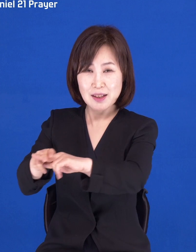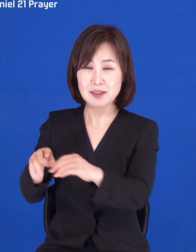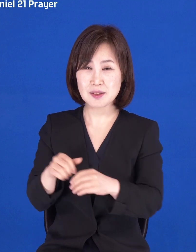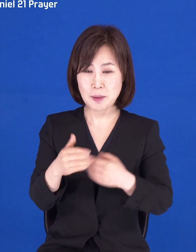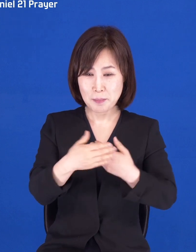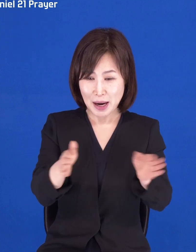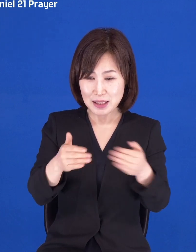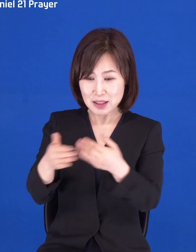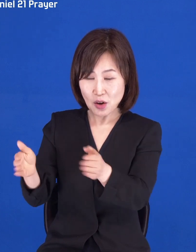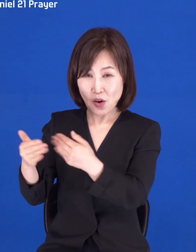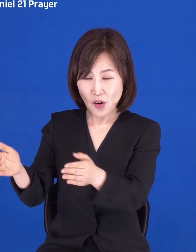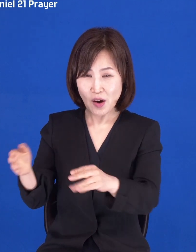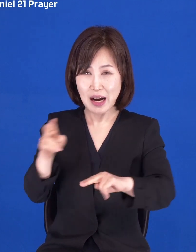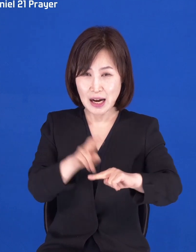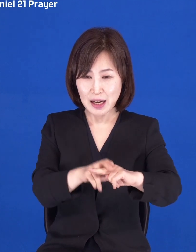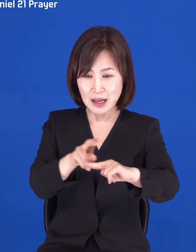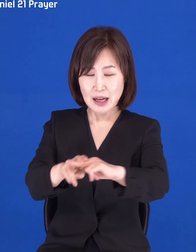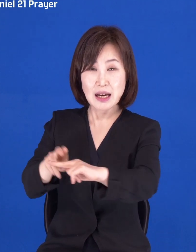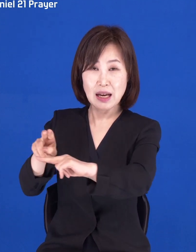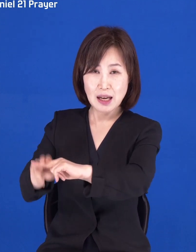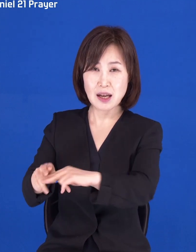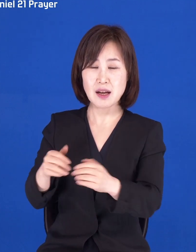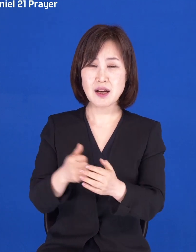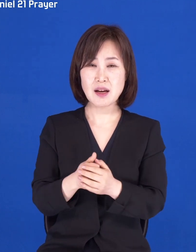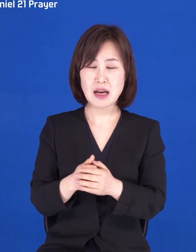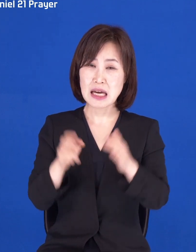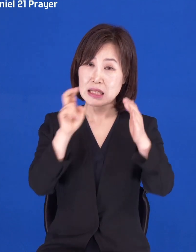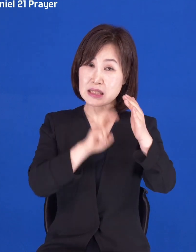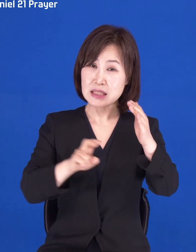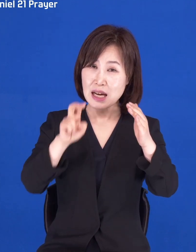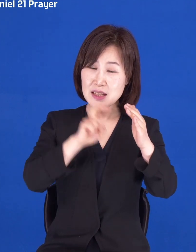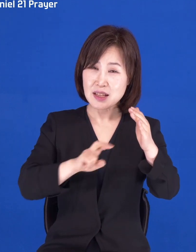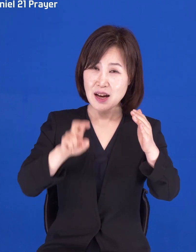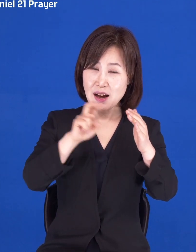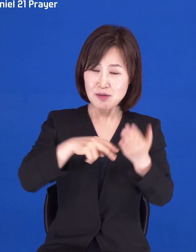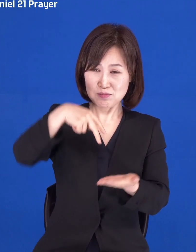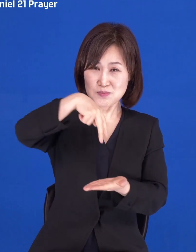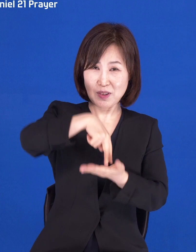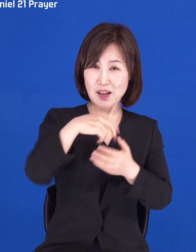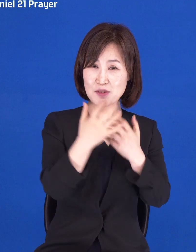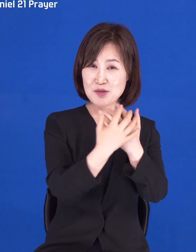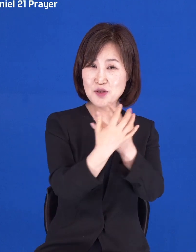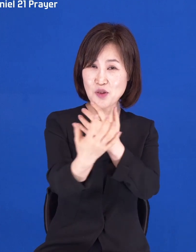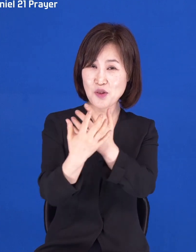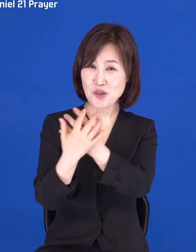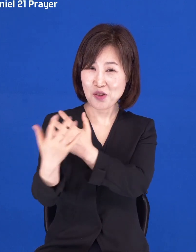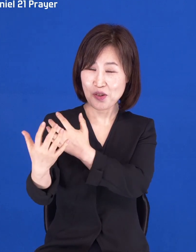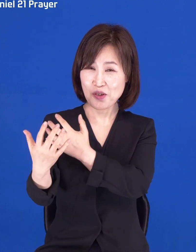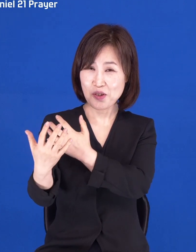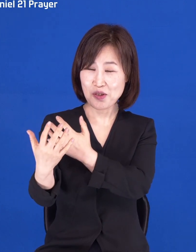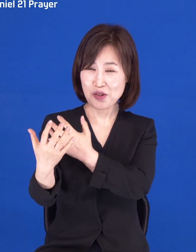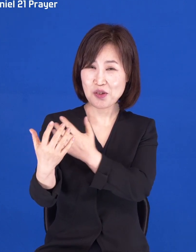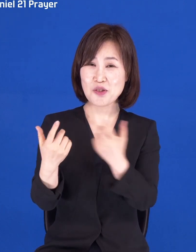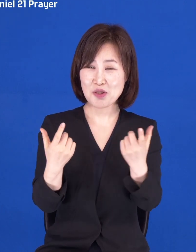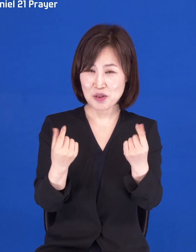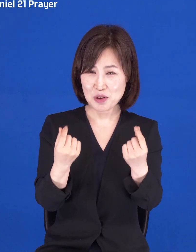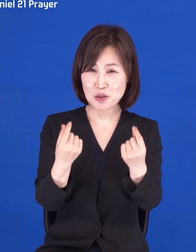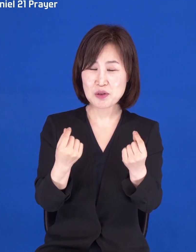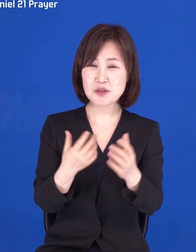일회용방 1인용 방석 놓고 앉으시고 찬양팀이 앞에 서서 우리 아까 마지막 두 번째로